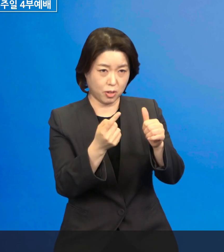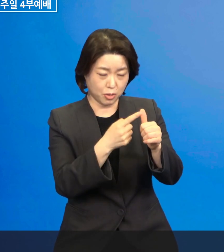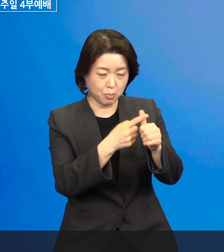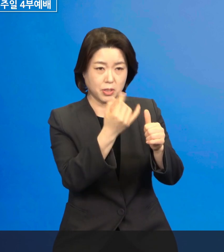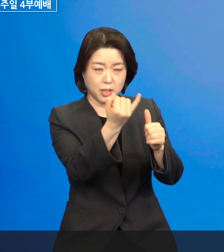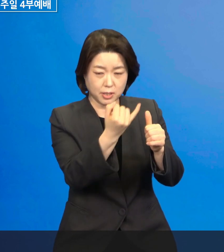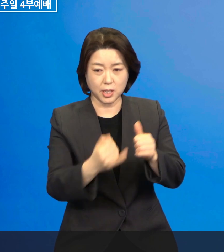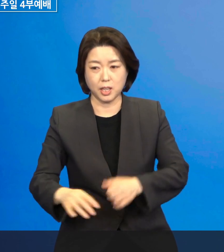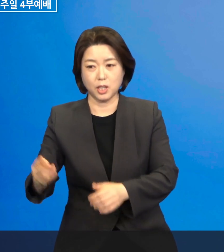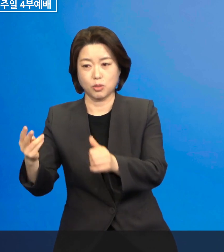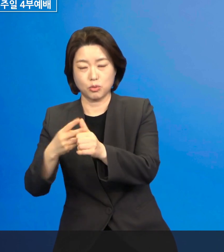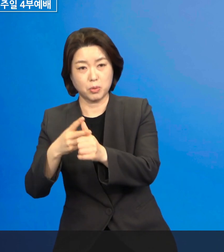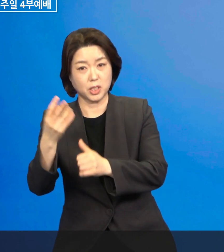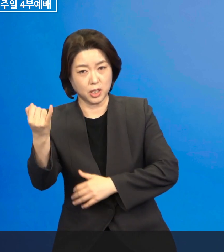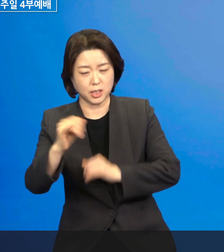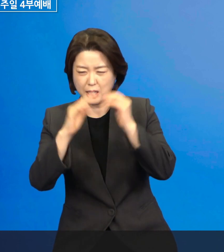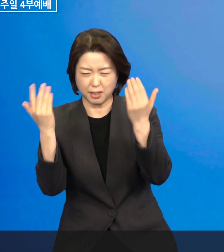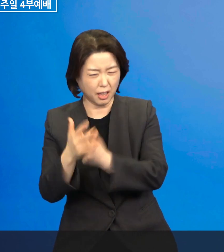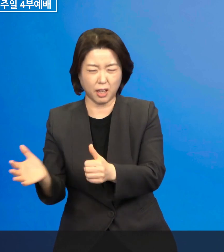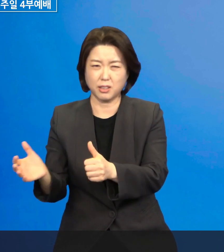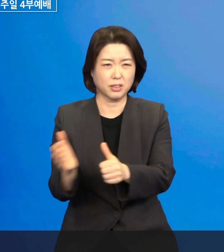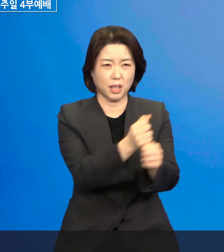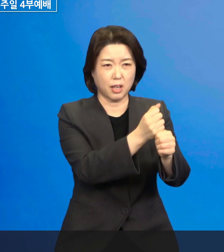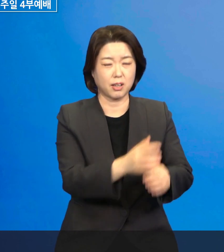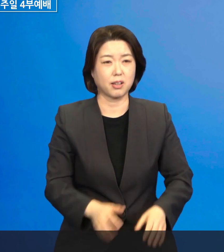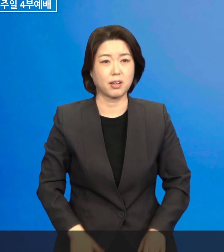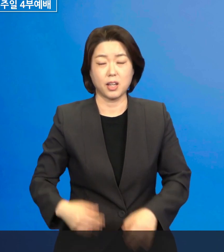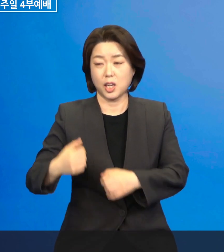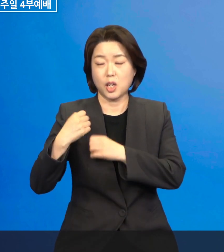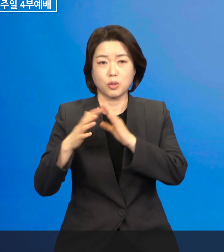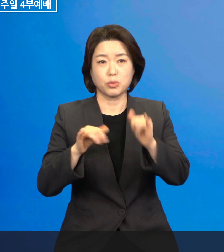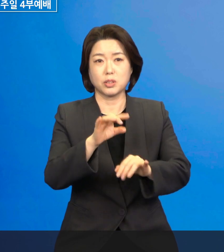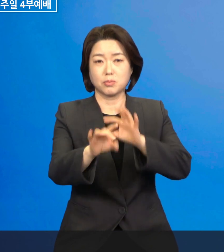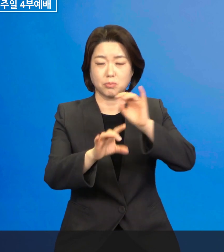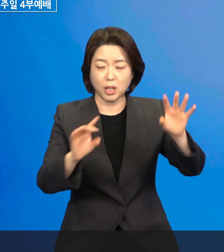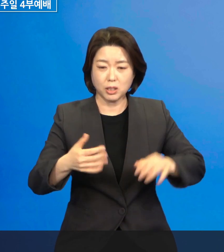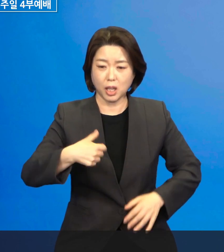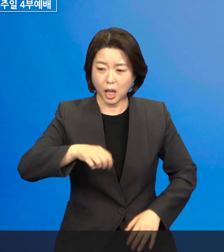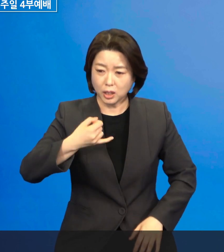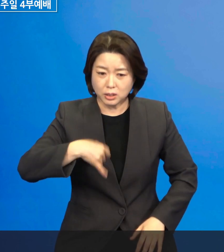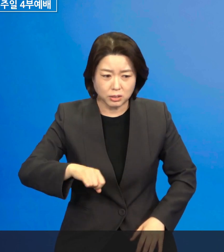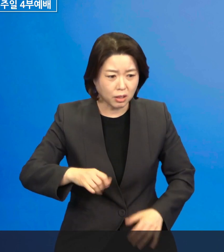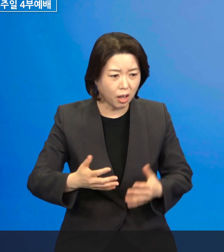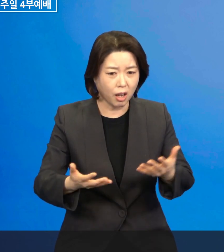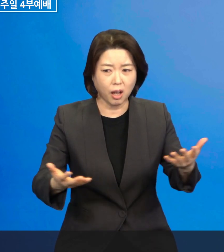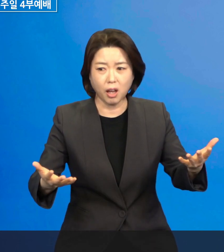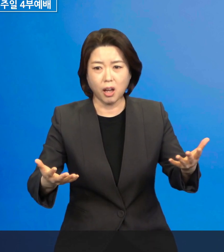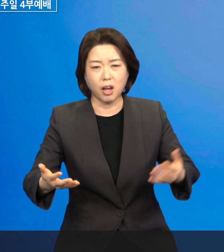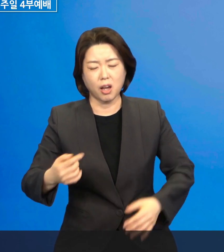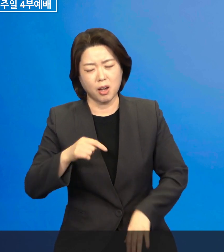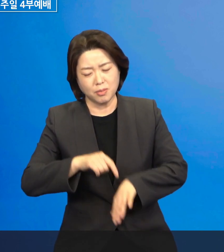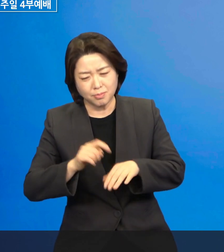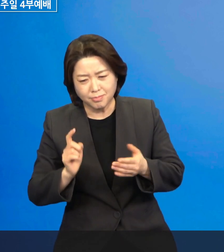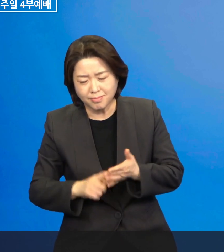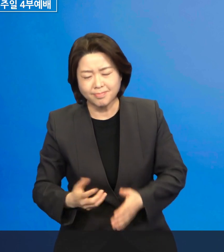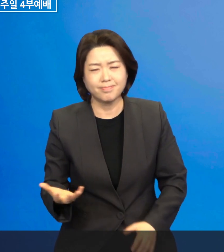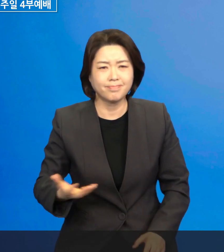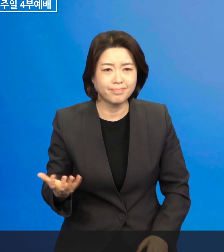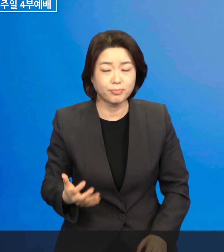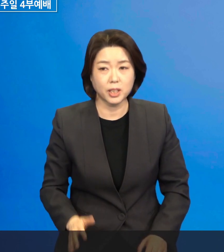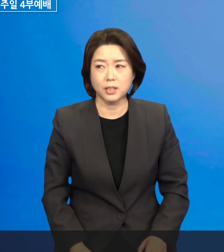사로잡혀갔다. 군인들이 저마다 아들, 딸들을 잃고 마음이 아파서 다윗을 돌로 치자고